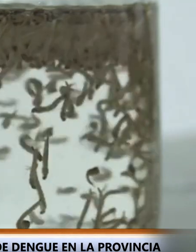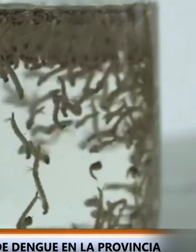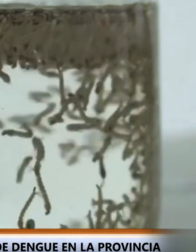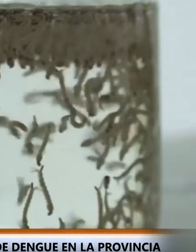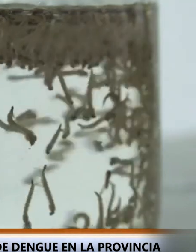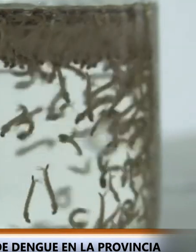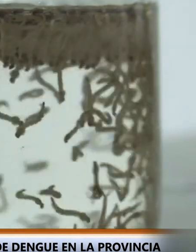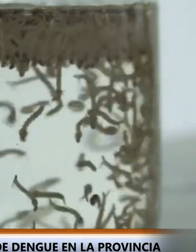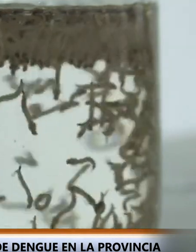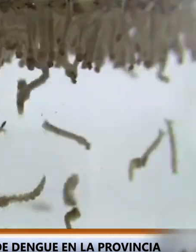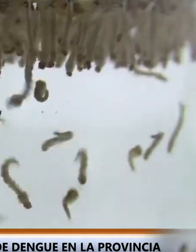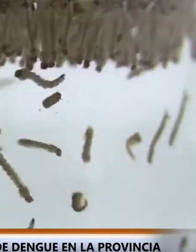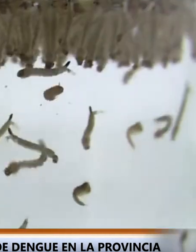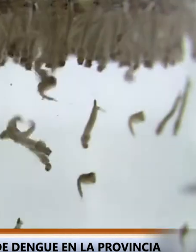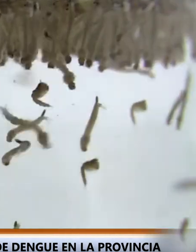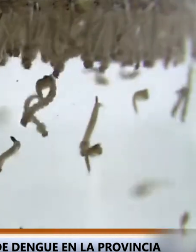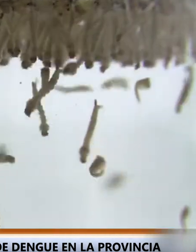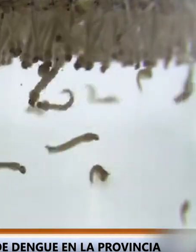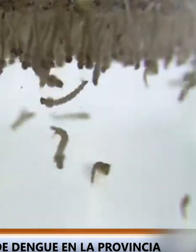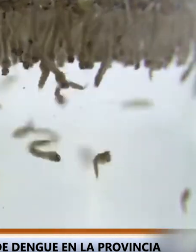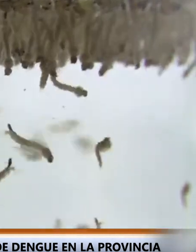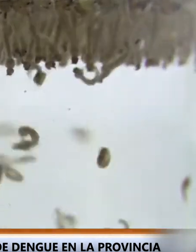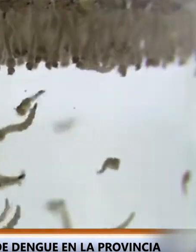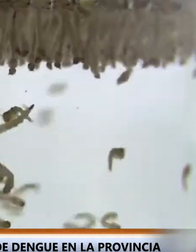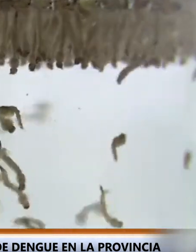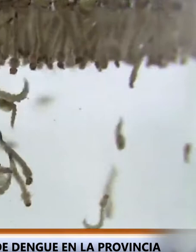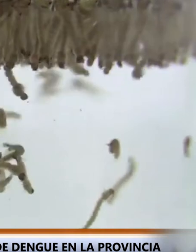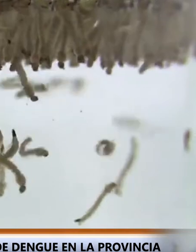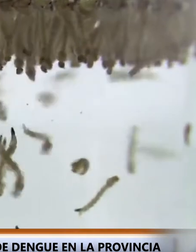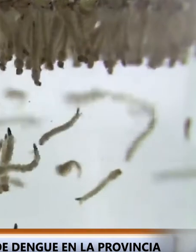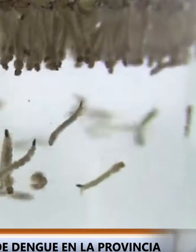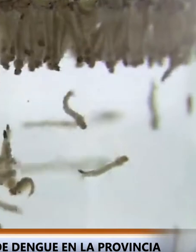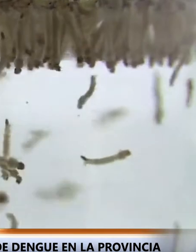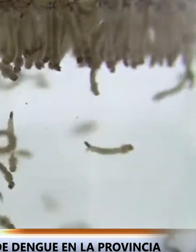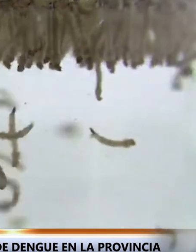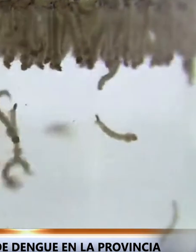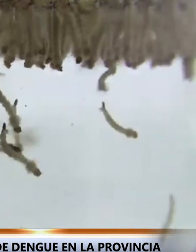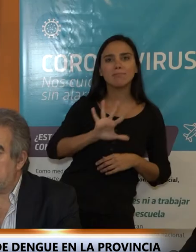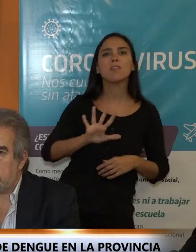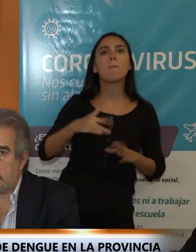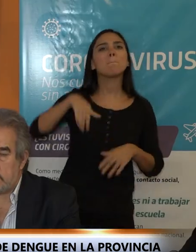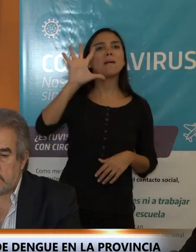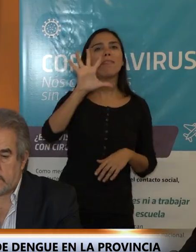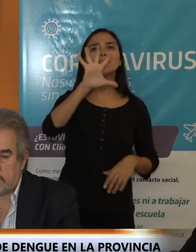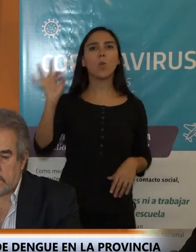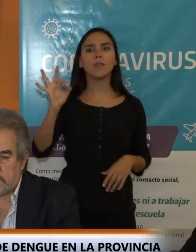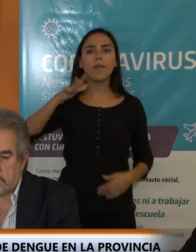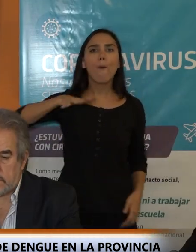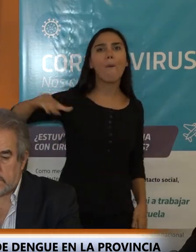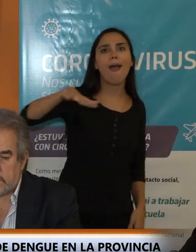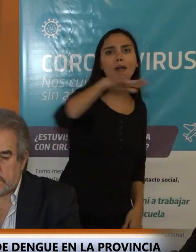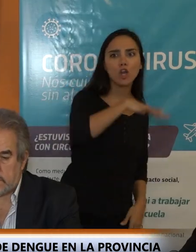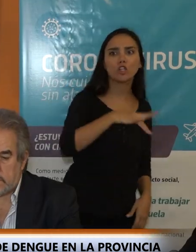capital estamos teniendo la mayor casuística en el cuadrante suroeste, ya con circulación de la patología de más de 50 barrios, razón por la